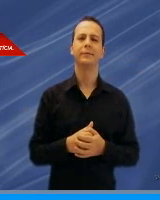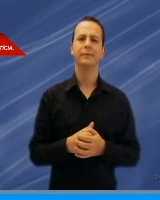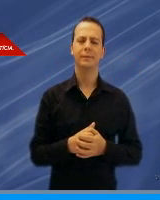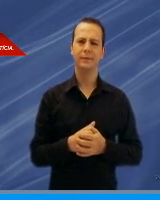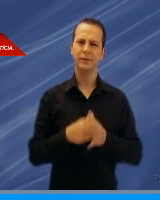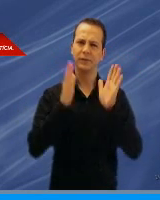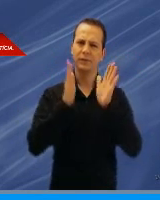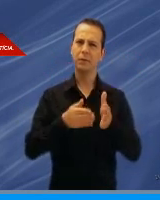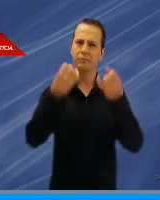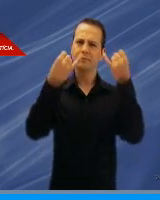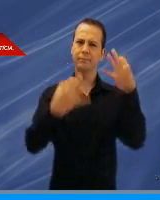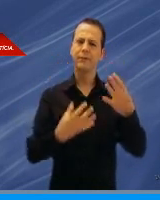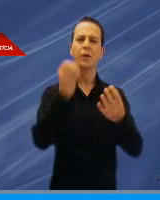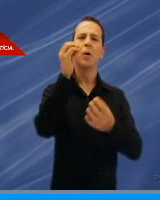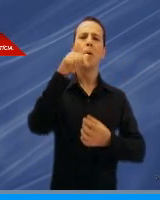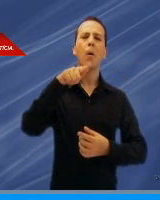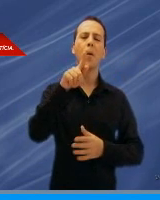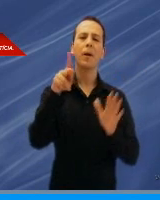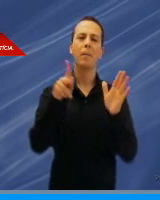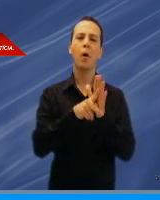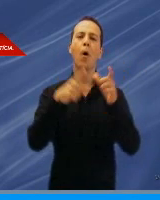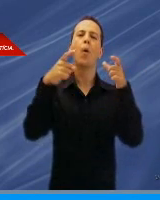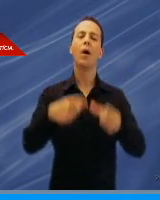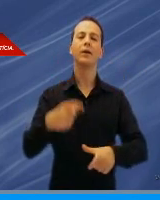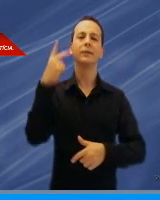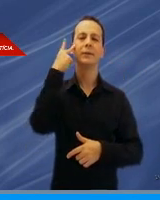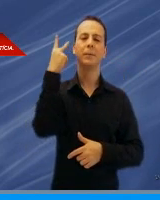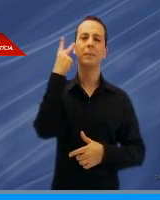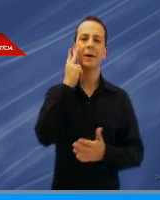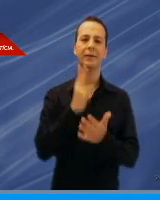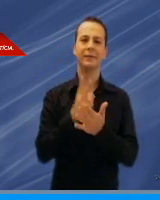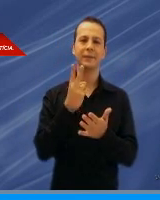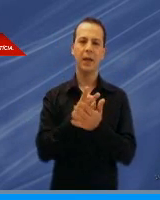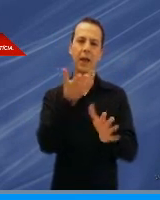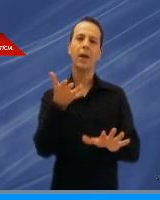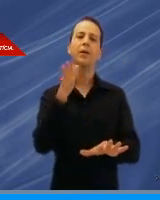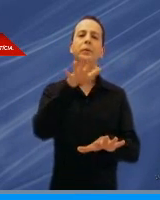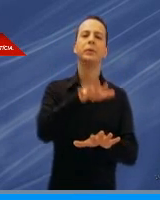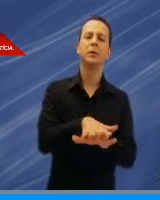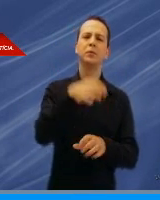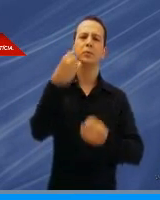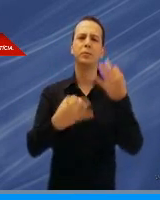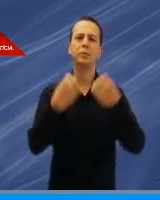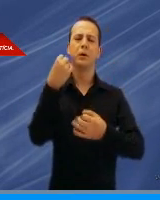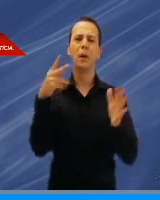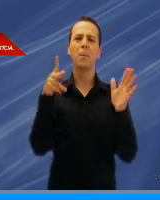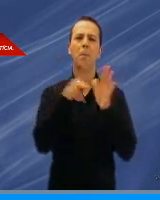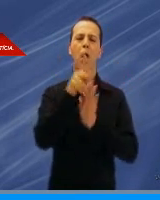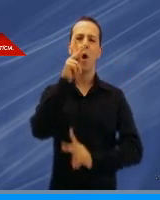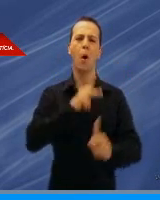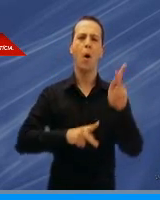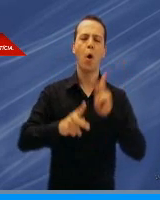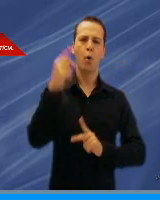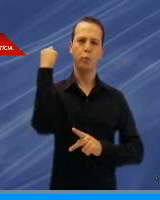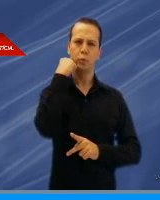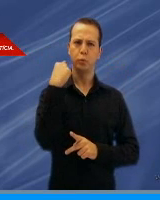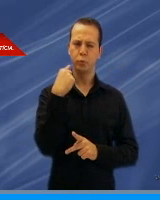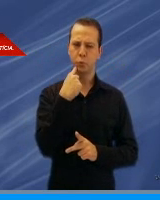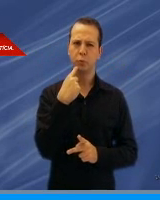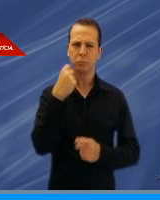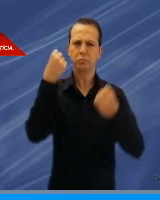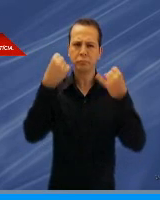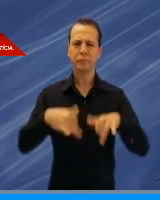é uma ONG com sede aqui em São Paulo, voltada a essa população com deficiência